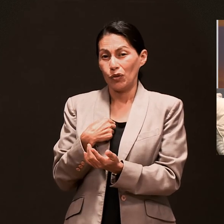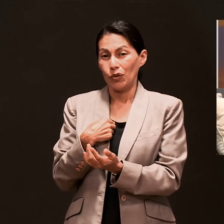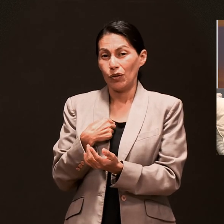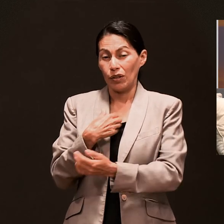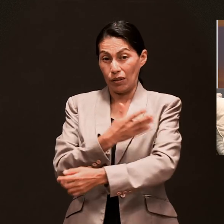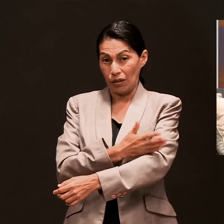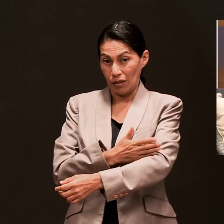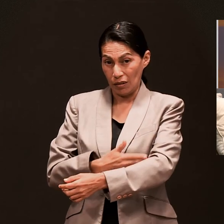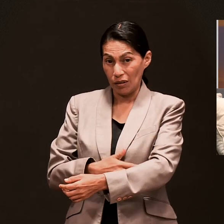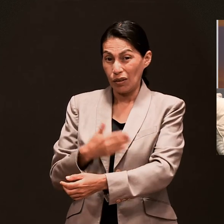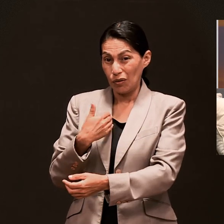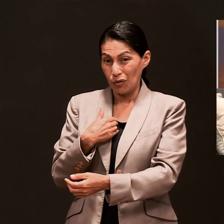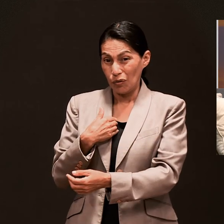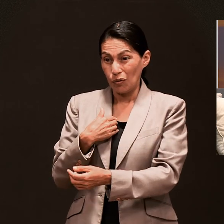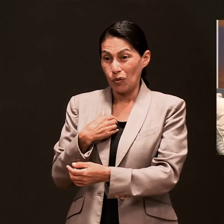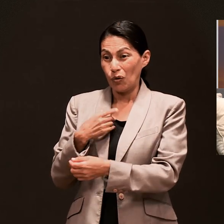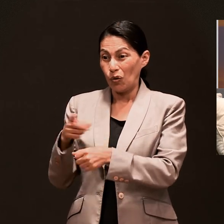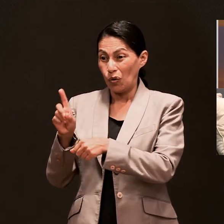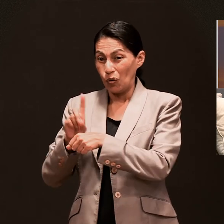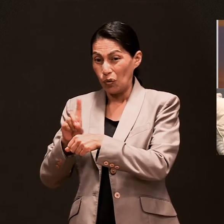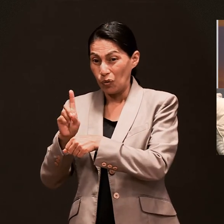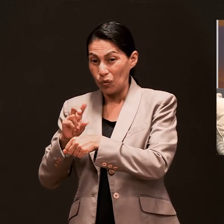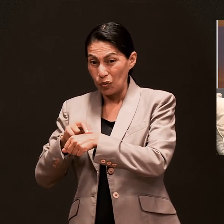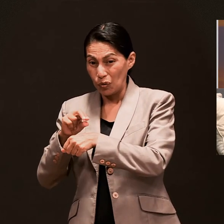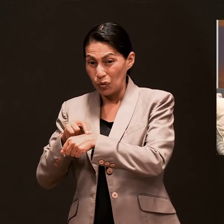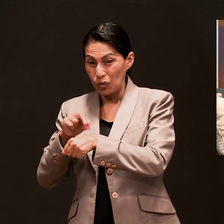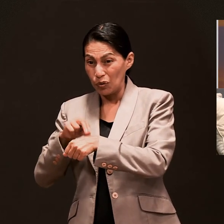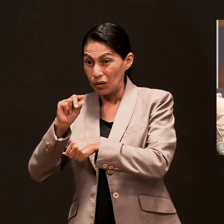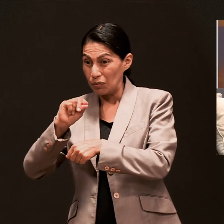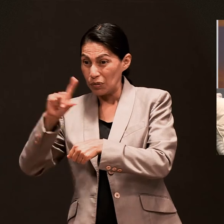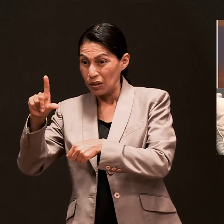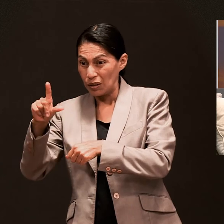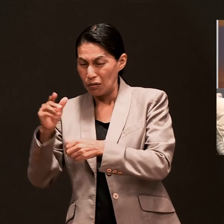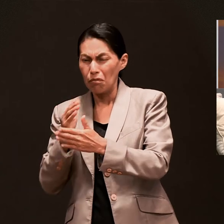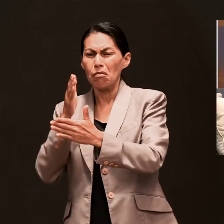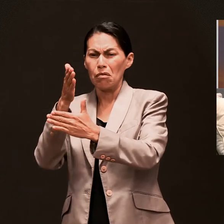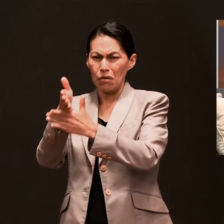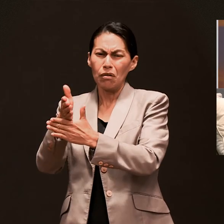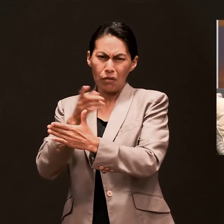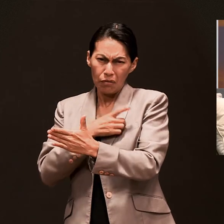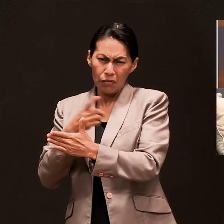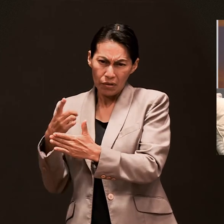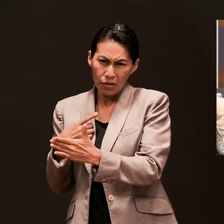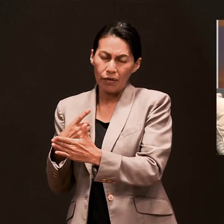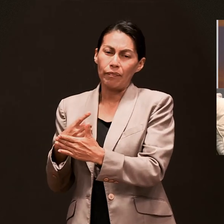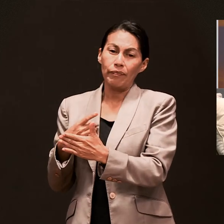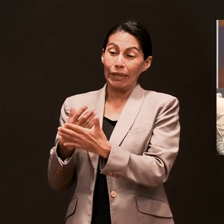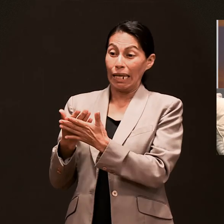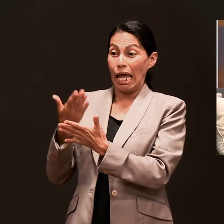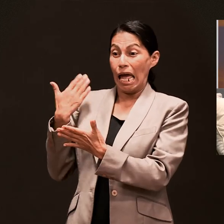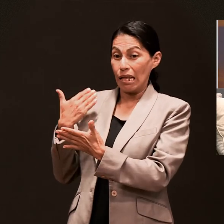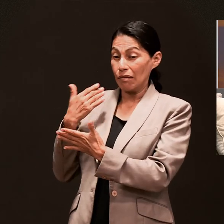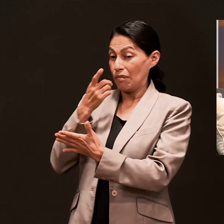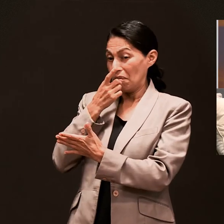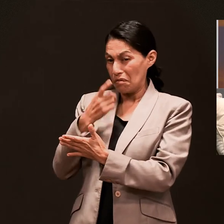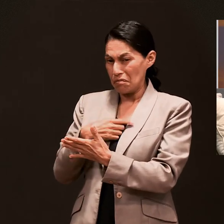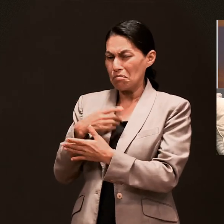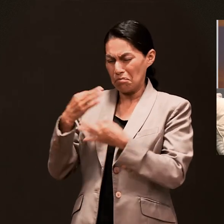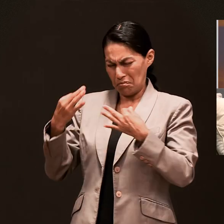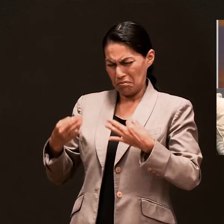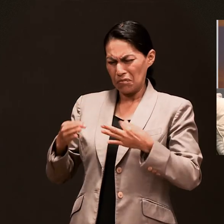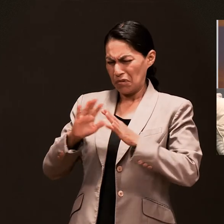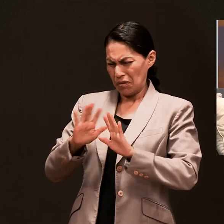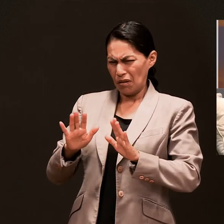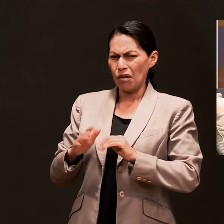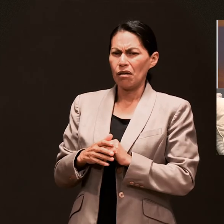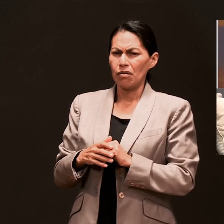esa tarde yo tenía que ir con el traumatólogo ya había ido con el traumatólogo y me habían dicho que este que estaba bien que yo